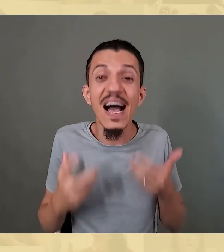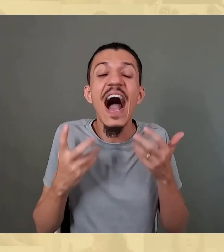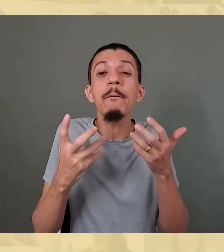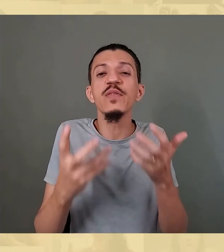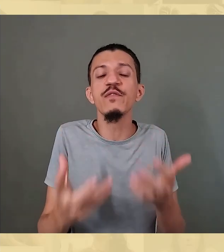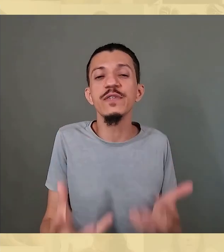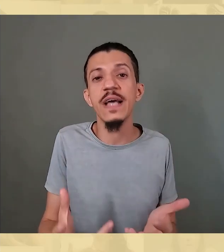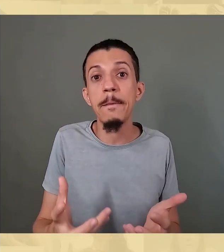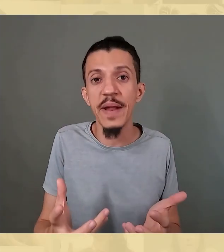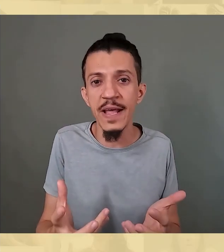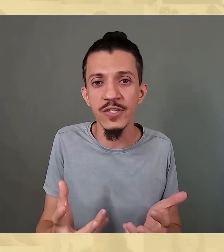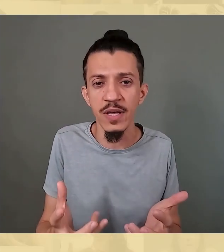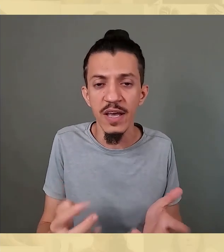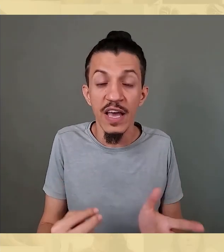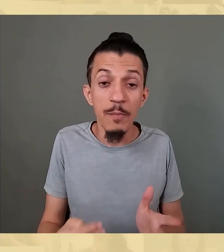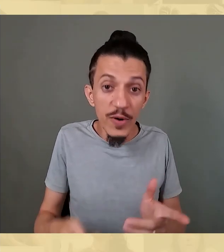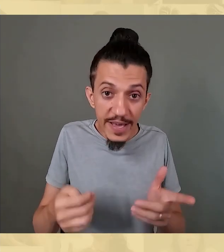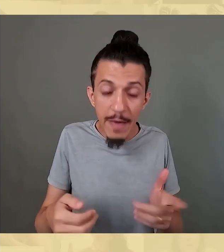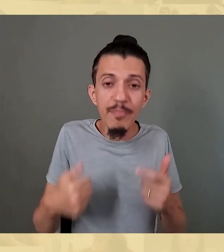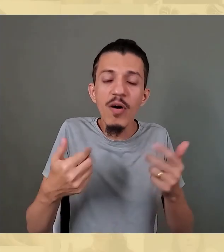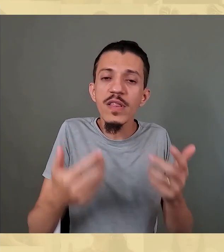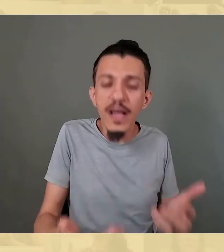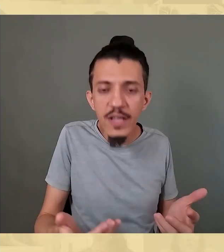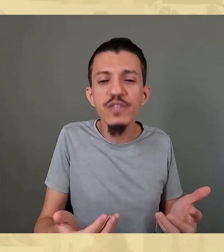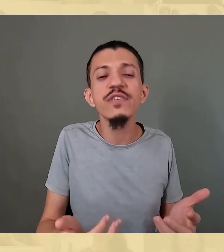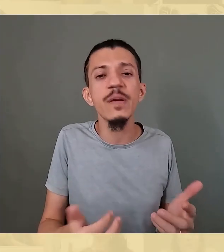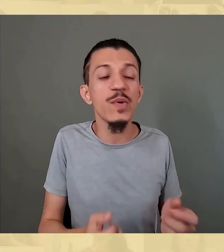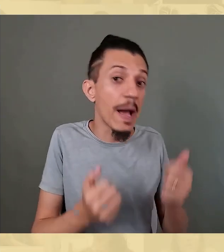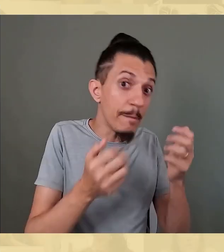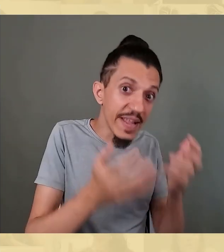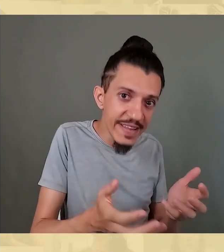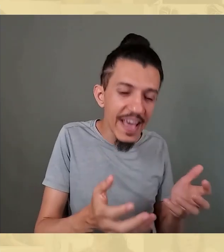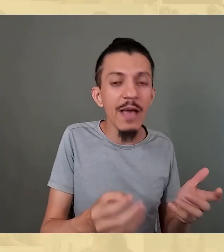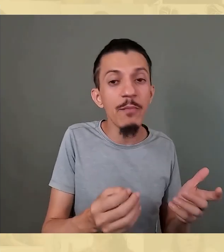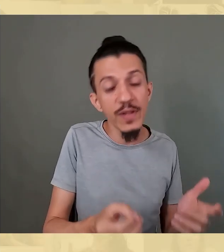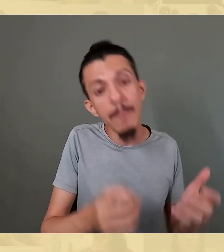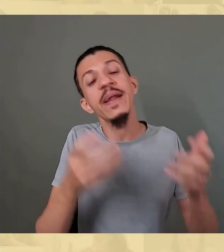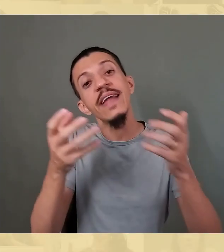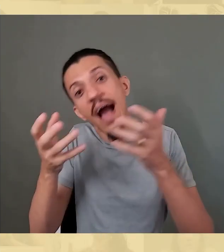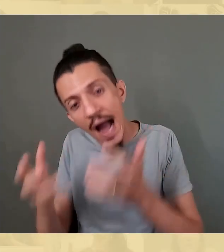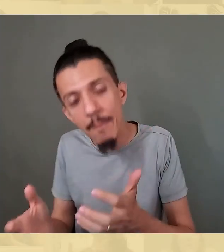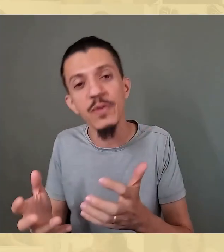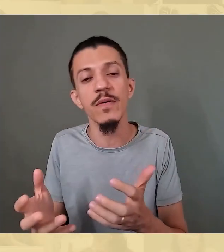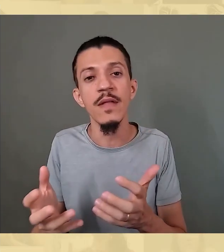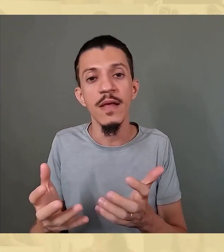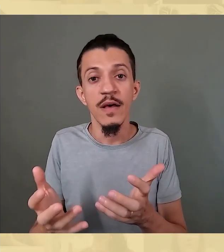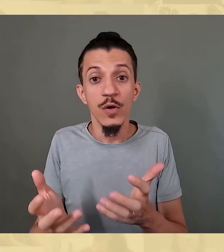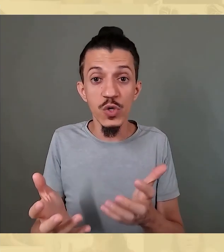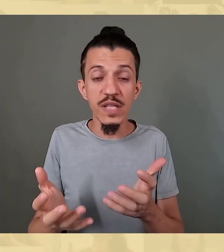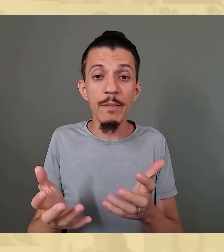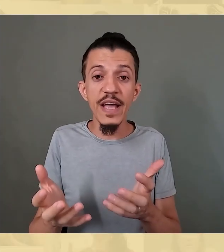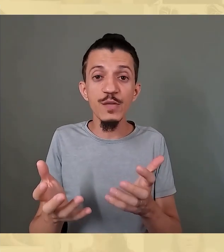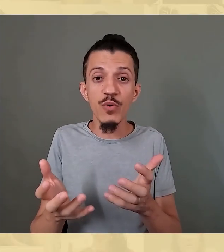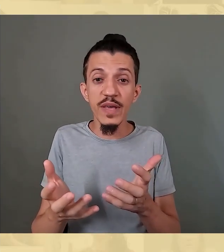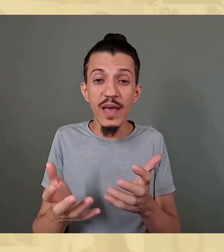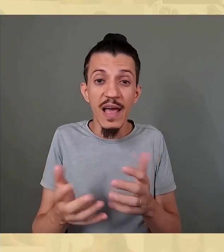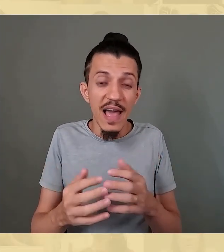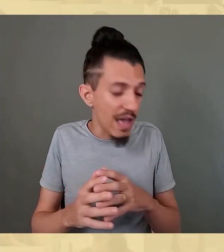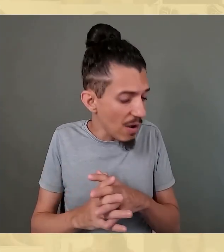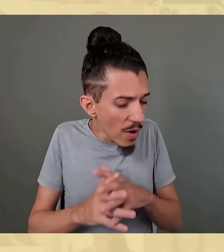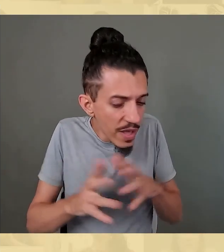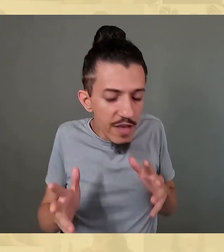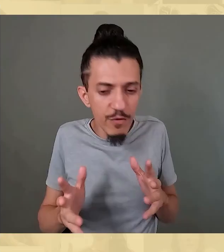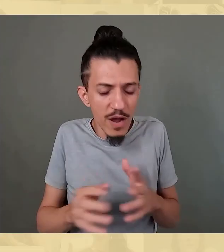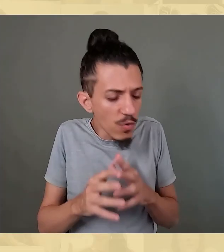mais rápido você aprende. Por que é importante você poder aprender e poder aprender rápido? Justamente porque